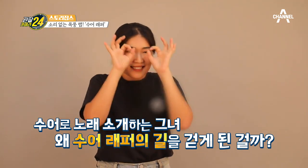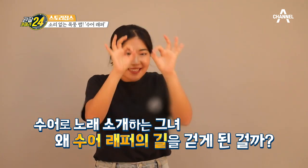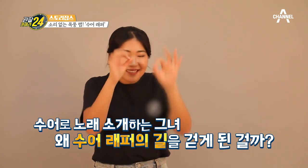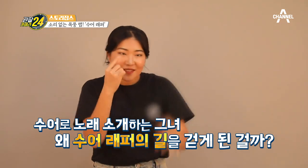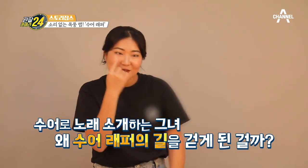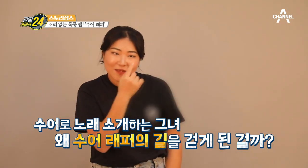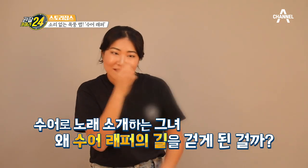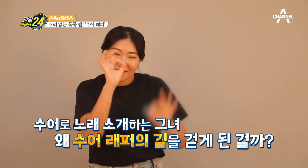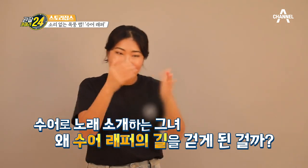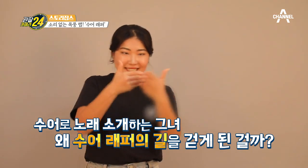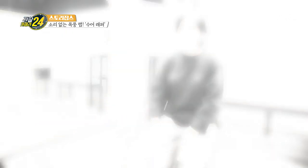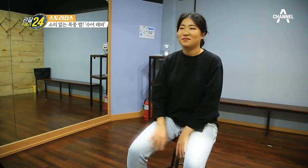씨.